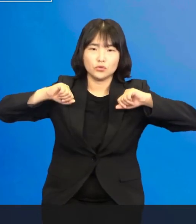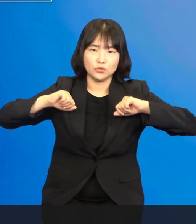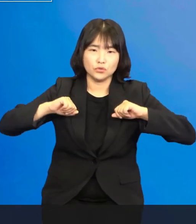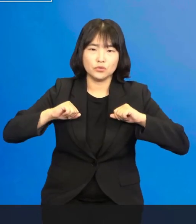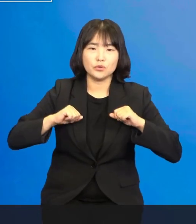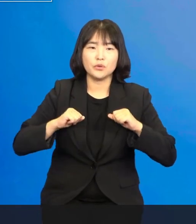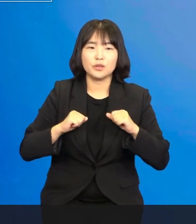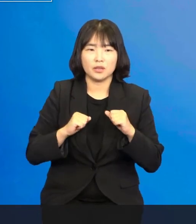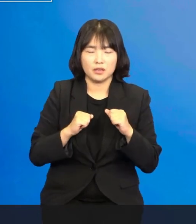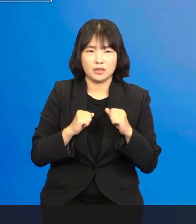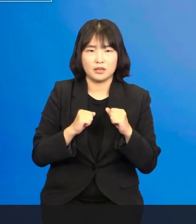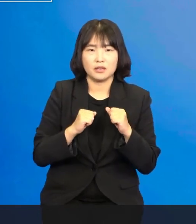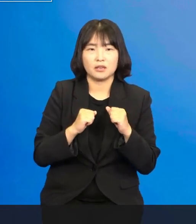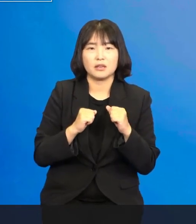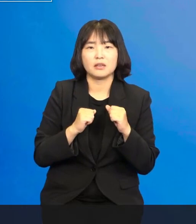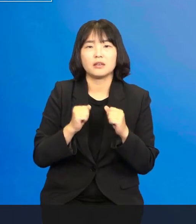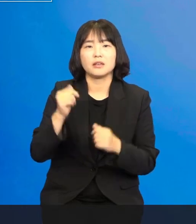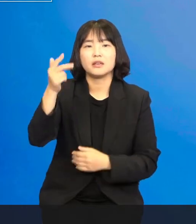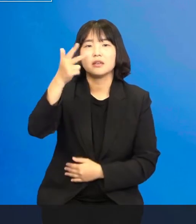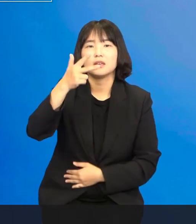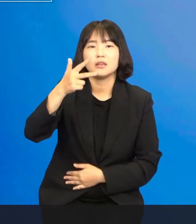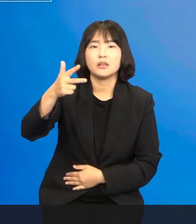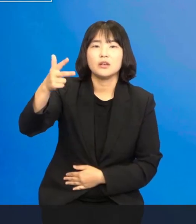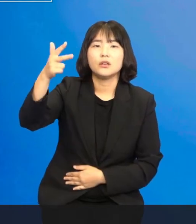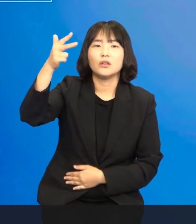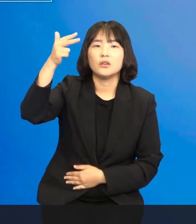읽고 순종해